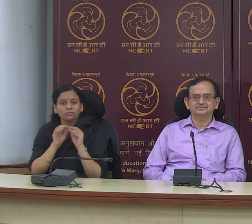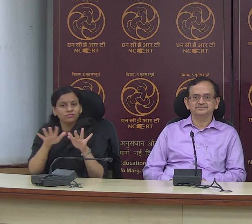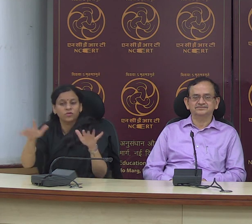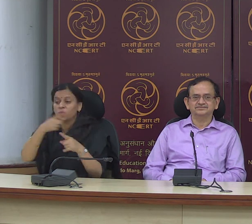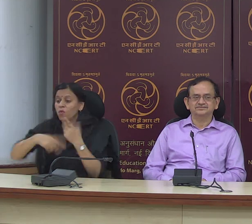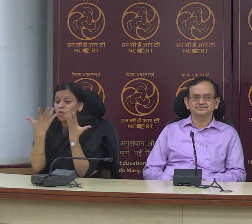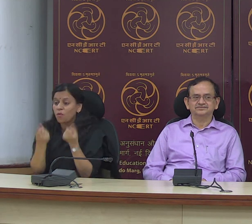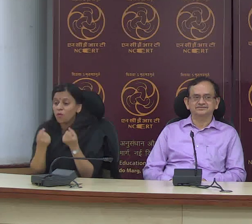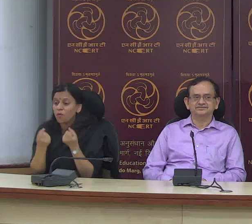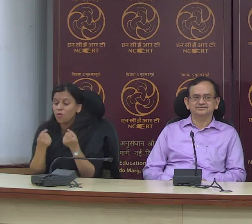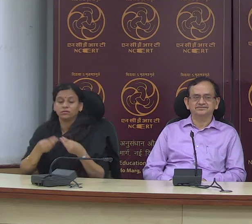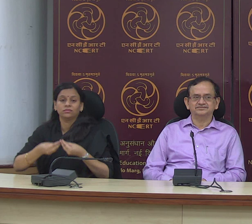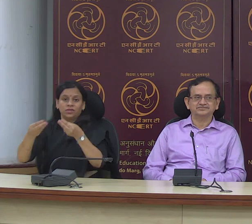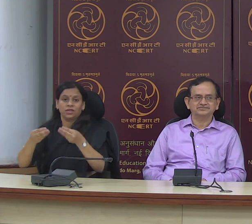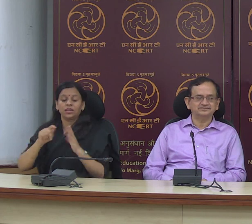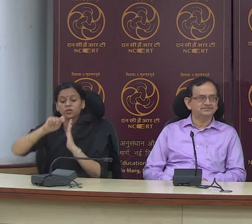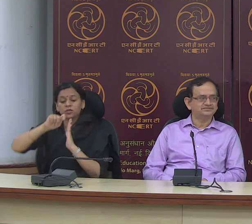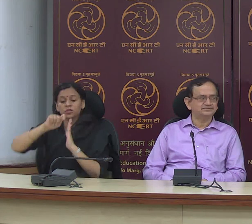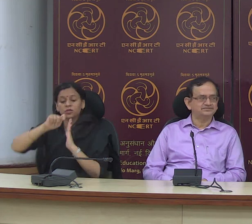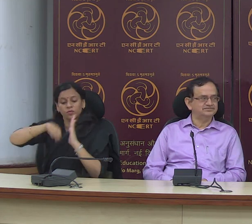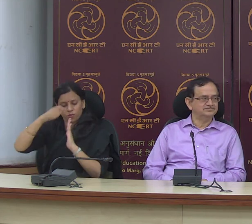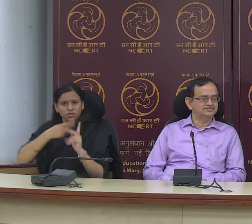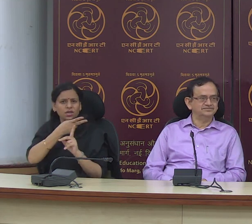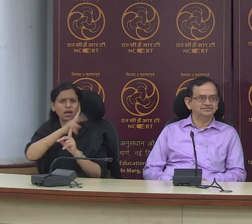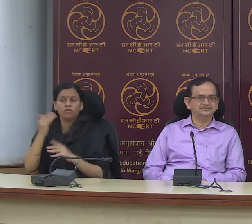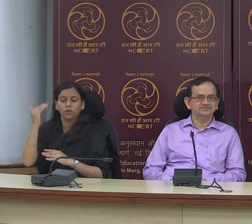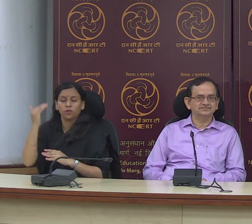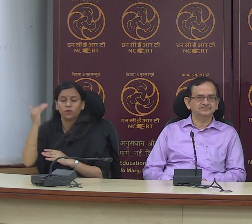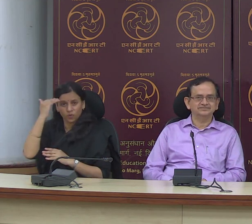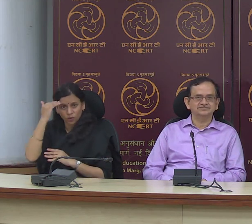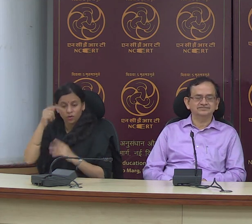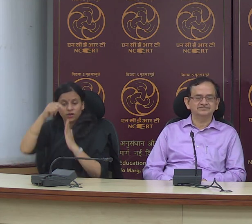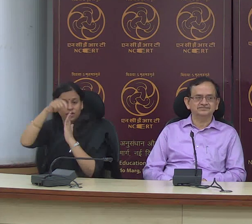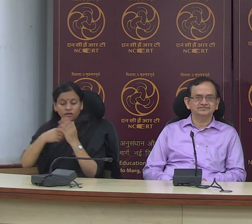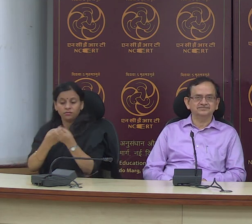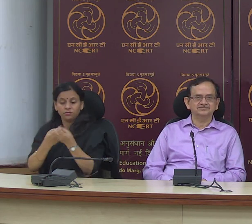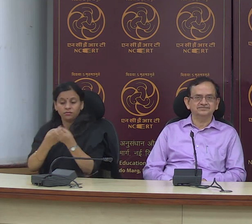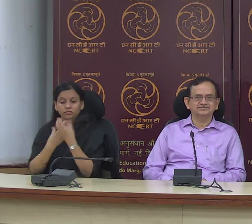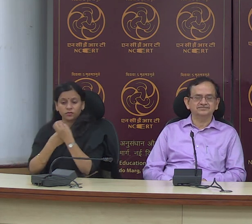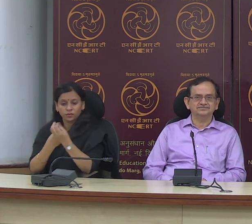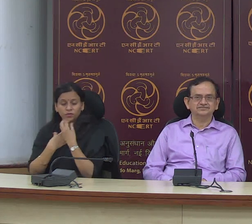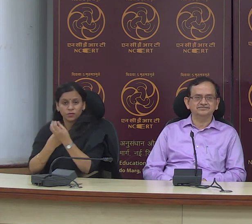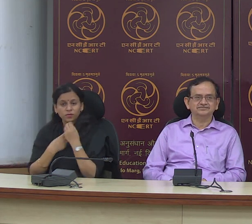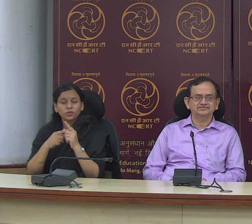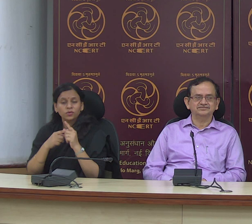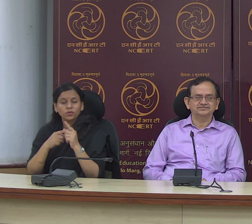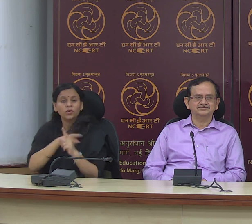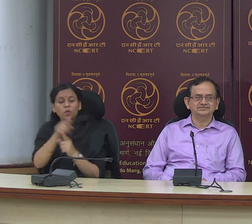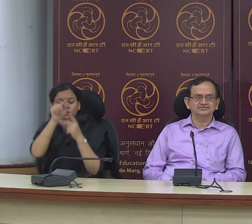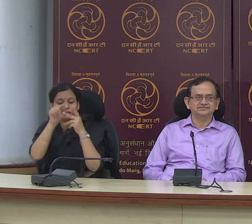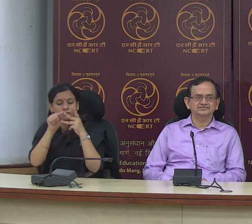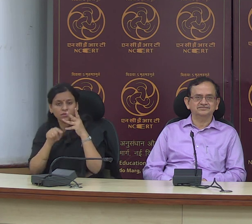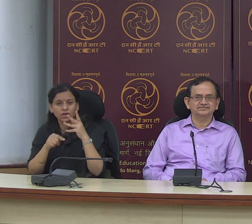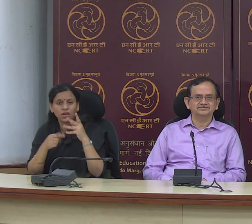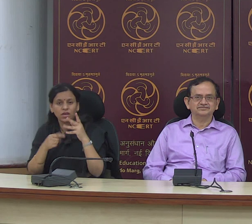सबसे ज़्यादा ज़रूरत है. सर, ये जो भी प्रोजेक्ट्स चल रहे हैं जिनके बारे में हमने जाना एंड द डिटेल्स विच यू आर प्रोवाइडिंग अस, इन सब के बारे में जानने के बाद